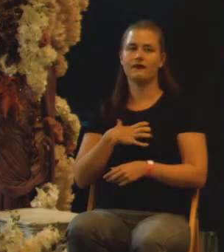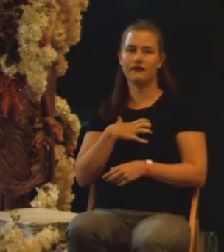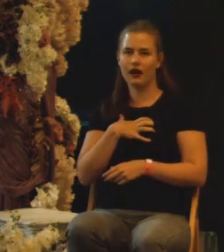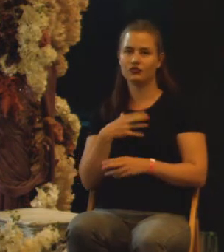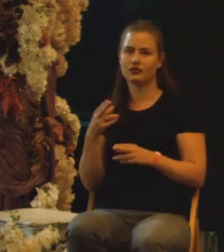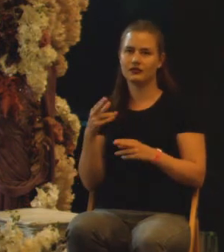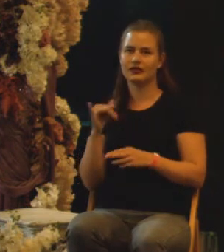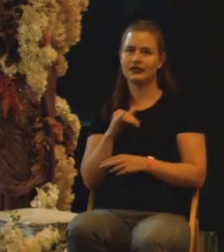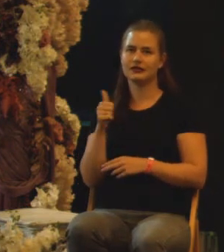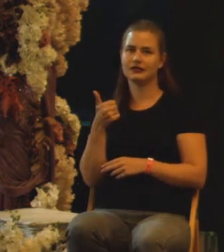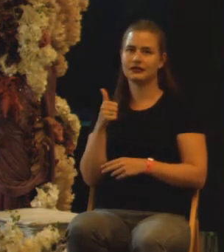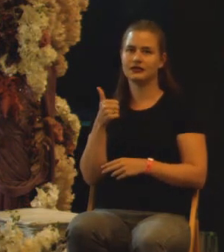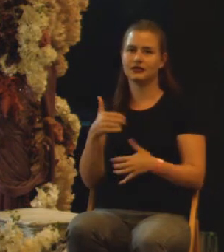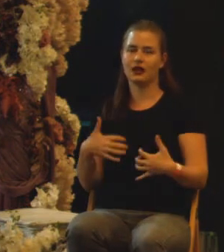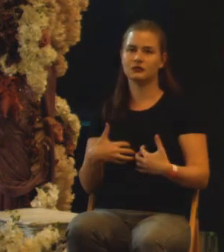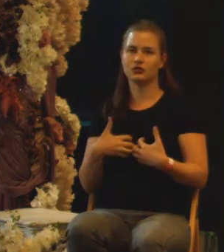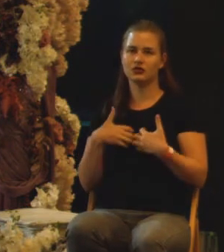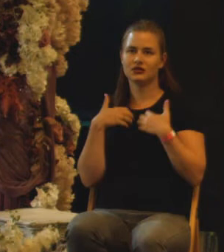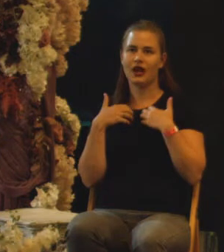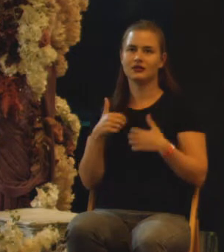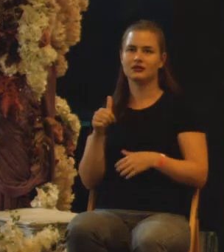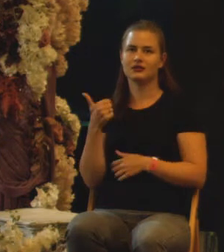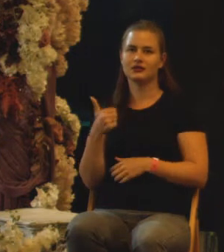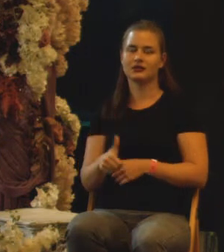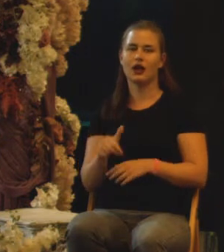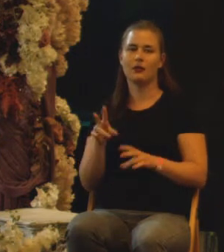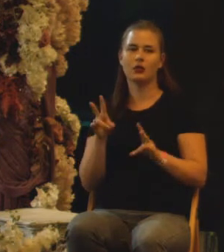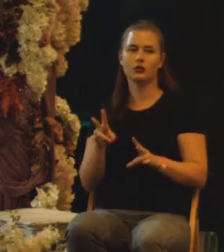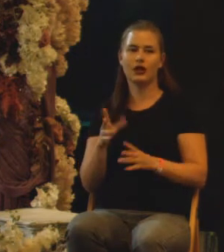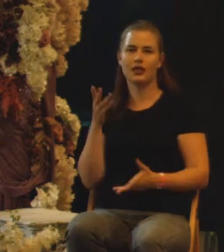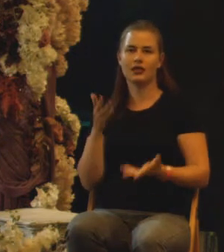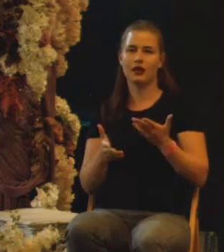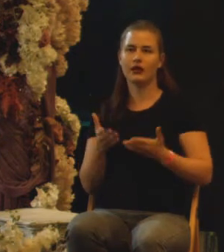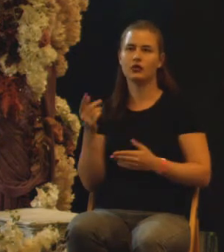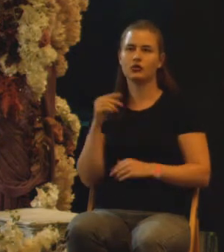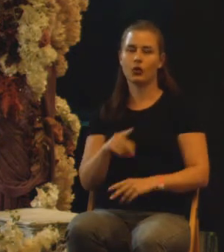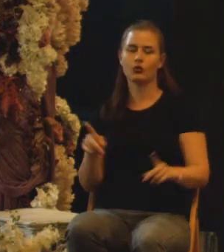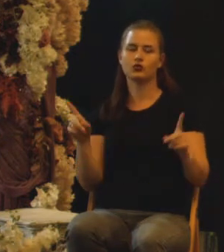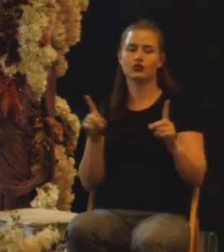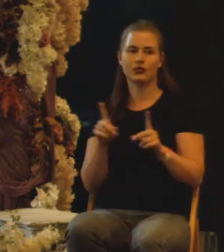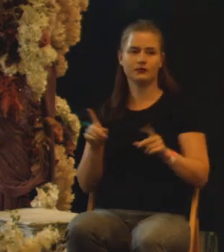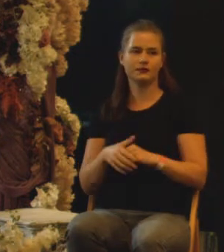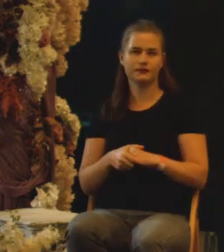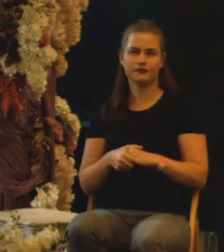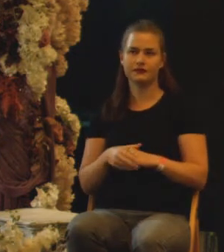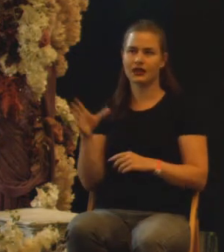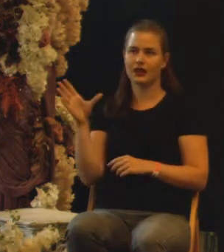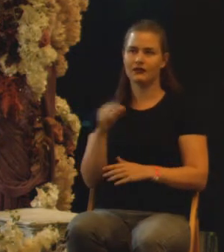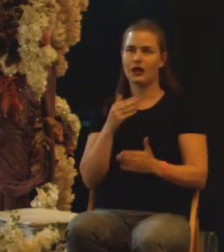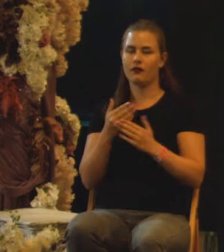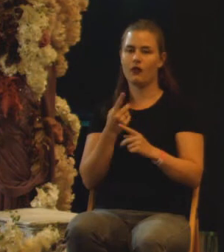и самое ужасное, и самое крутое, наверное, то, что все вот